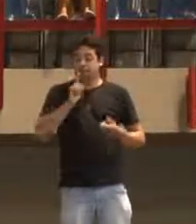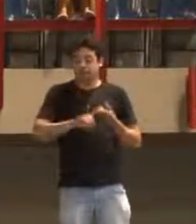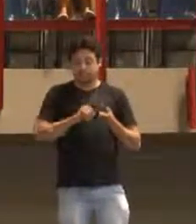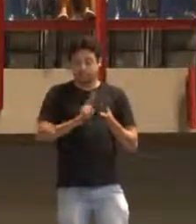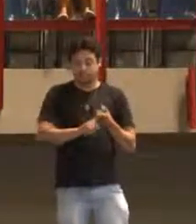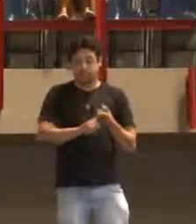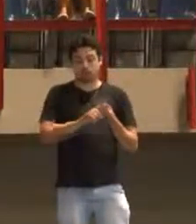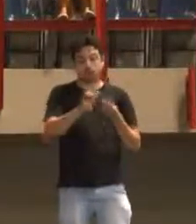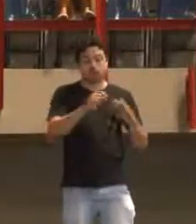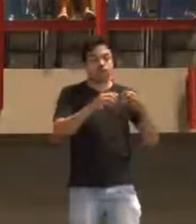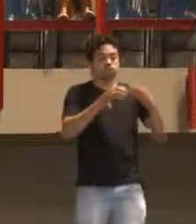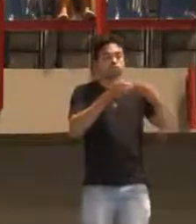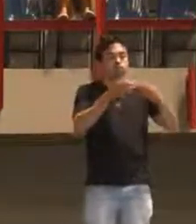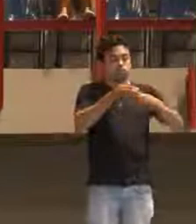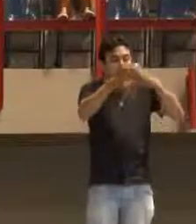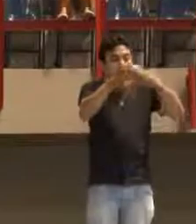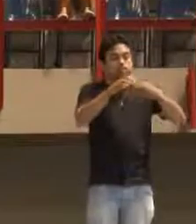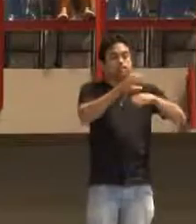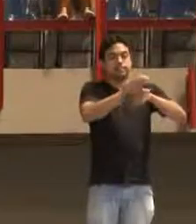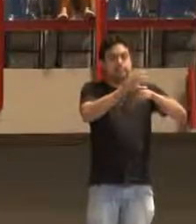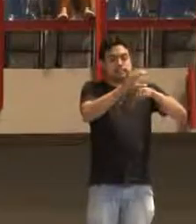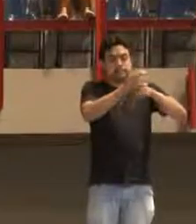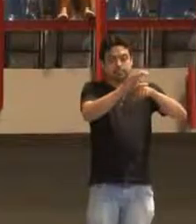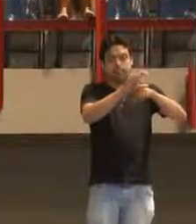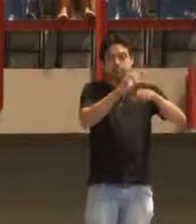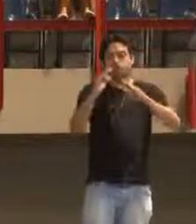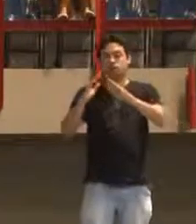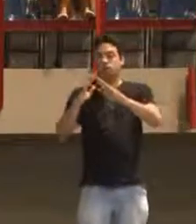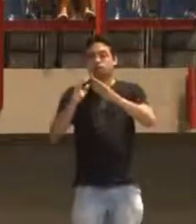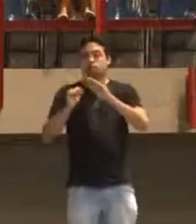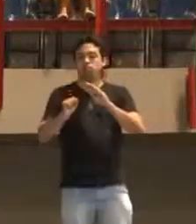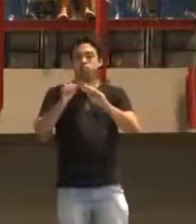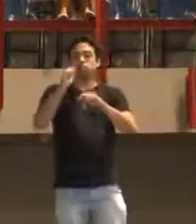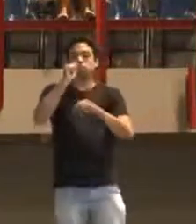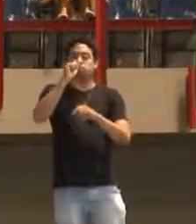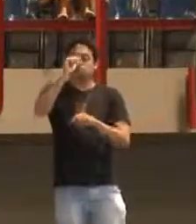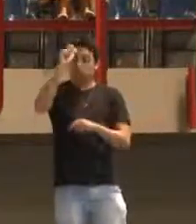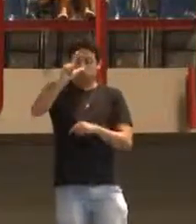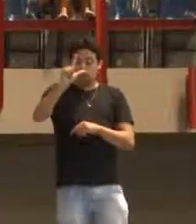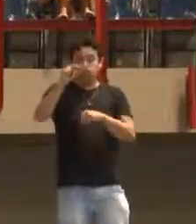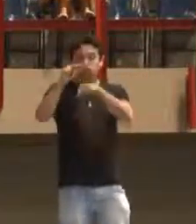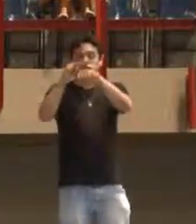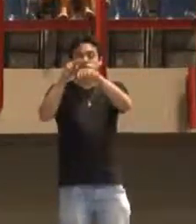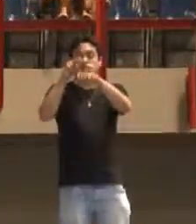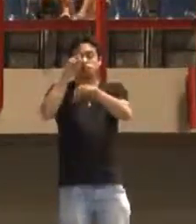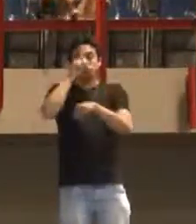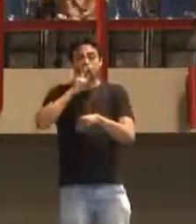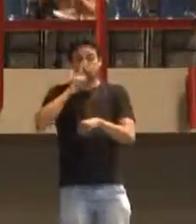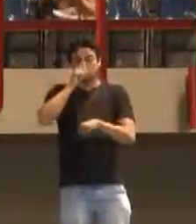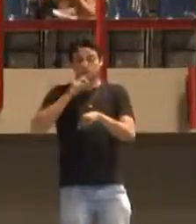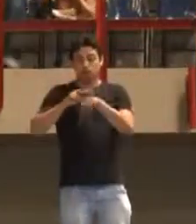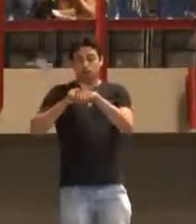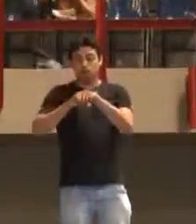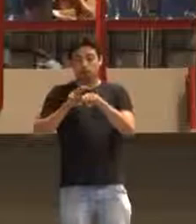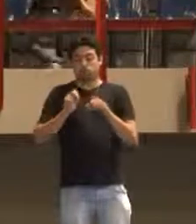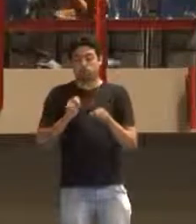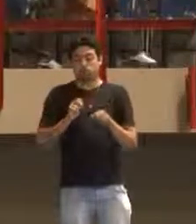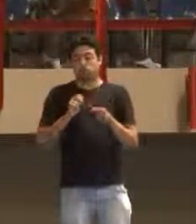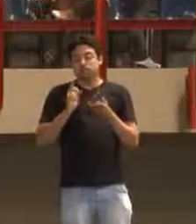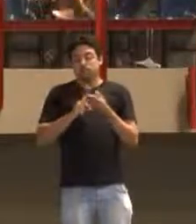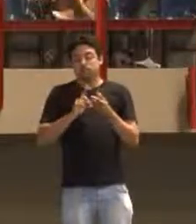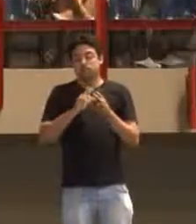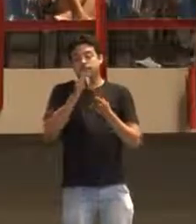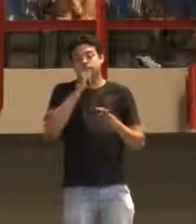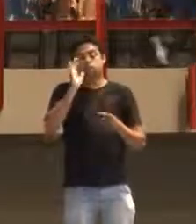é cinza, a casa pode ser o quê? Azul, verde ou amarela. Então a grande pergunta é: na hora que eu